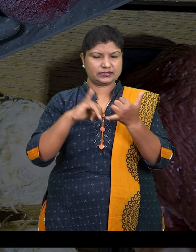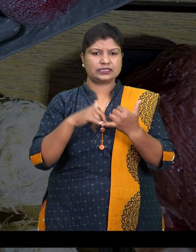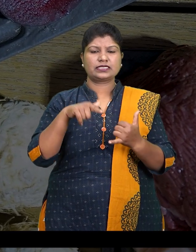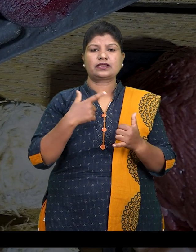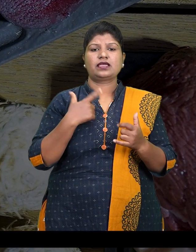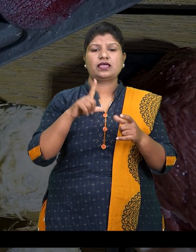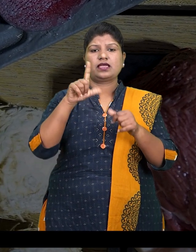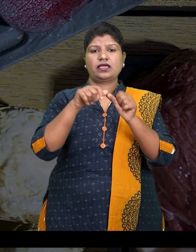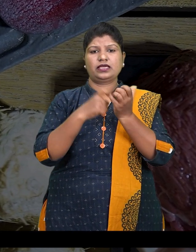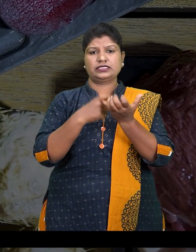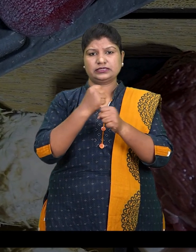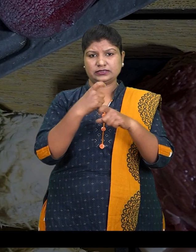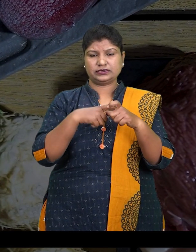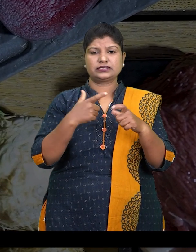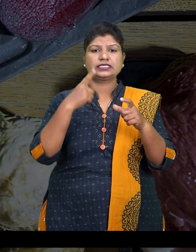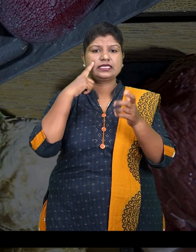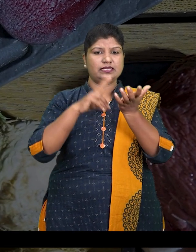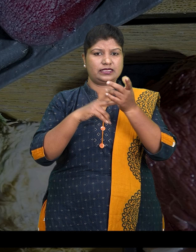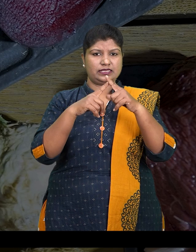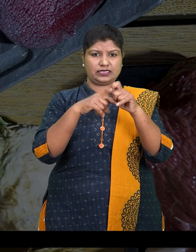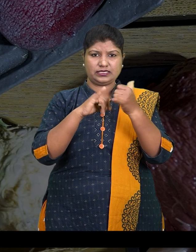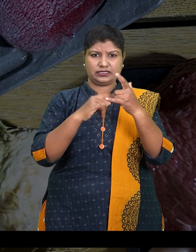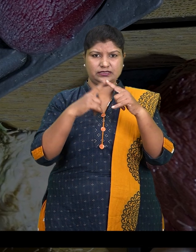और मल त्यागने में